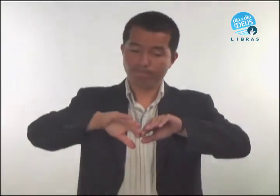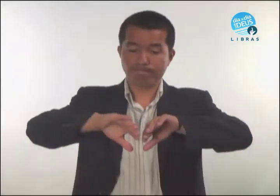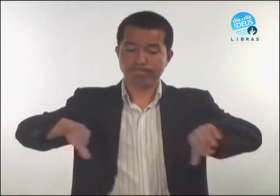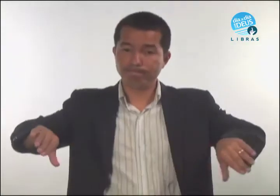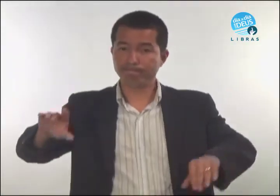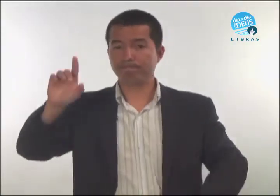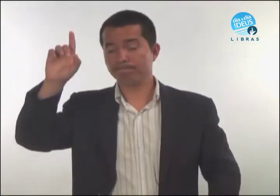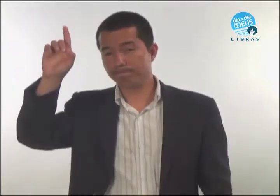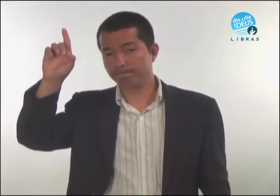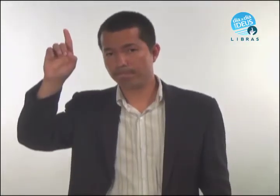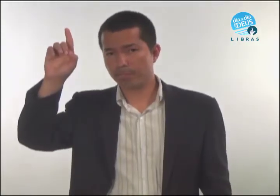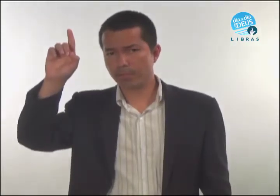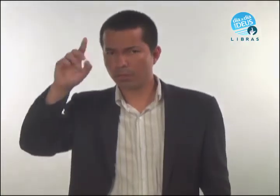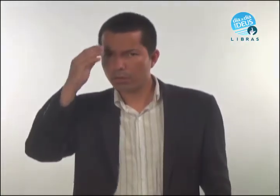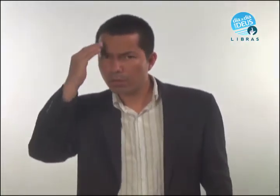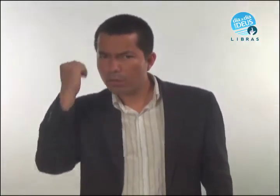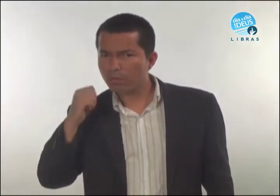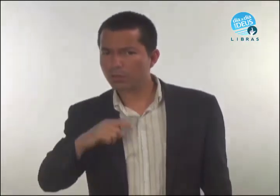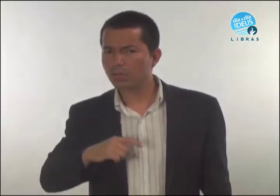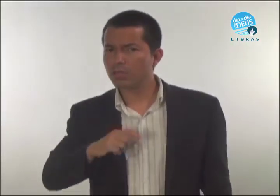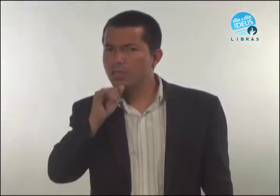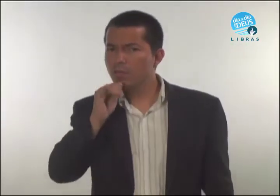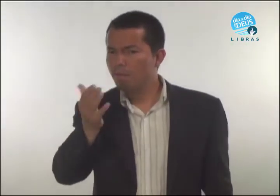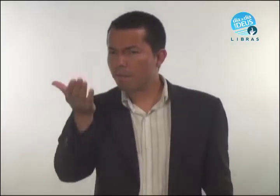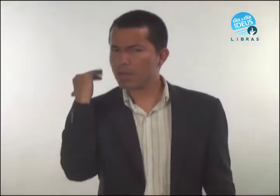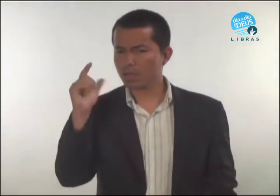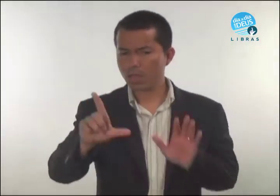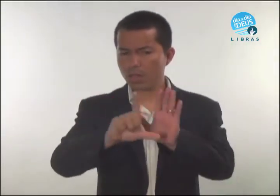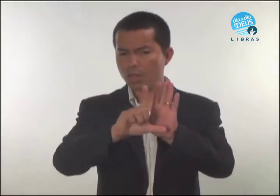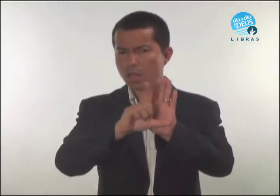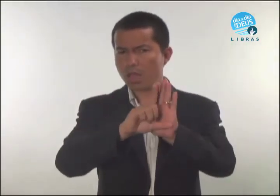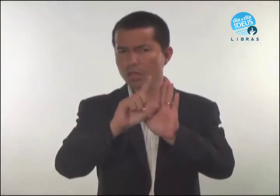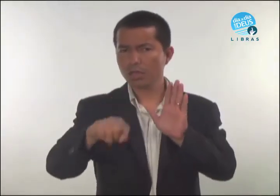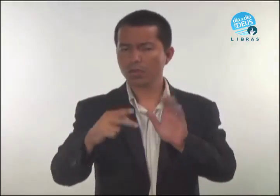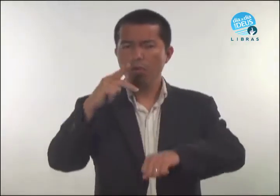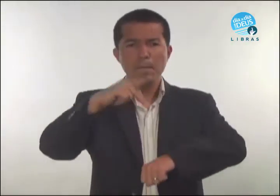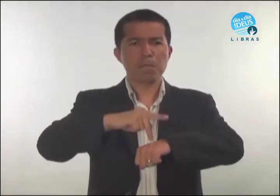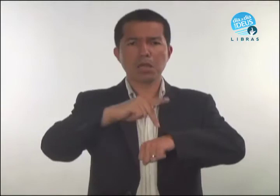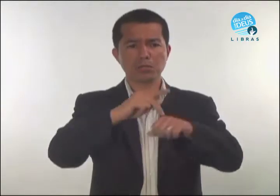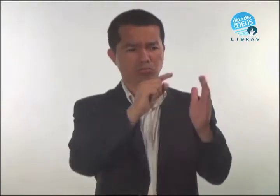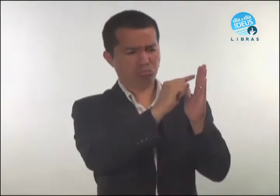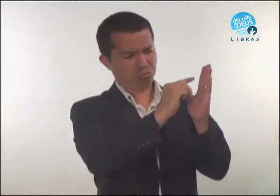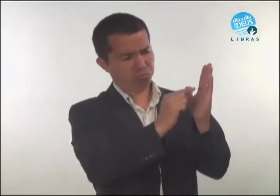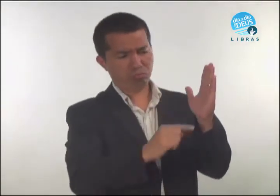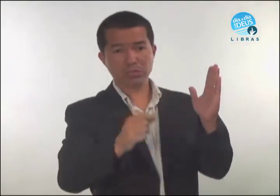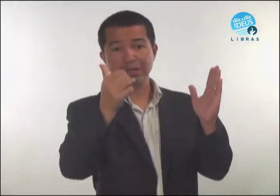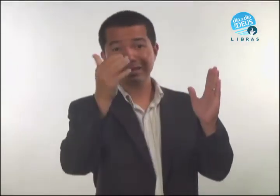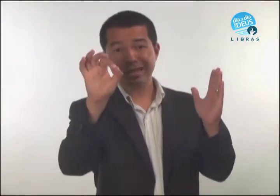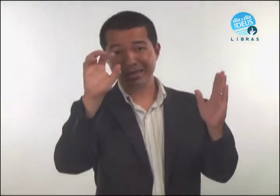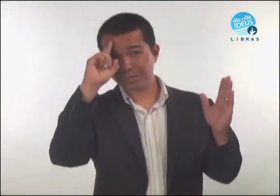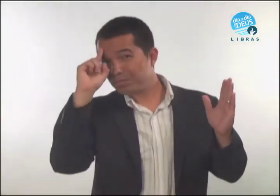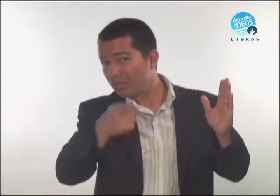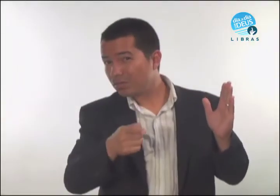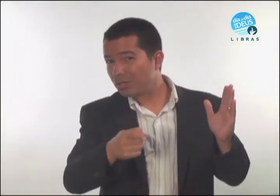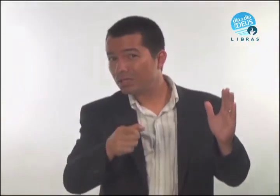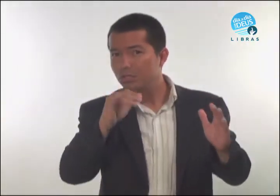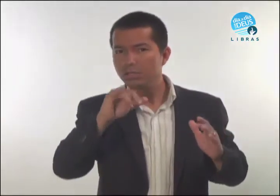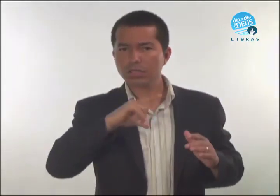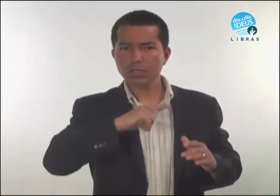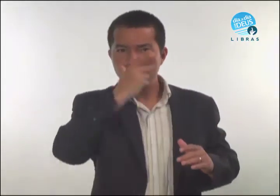um pedaço de pedra que trazia gravado pelo dedo de Deus as leis,